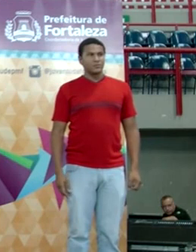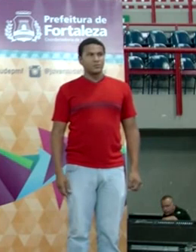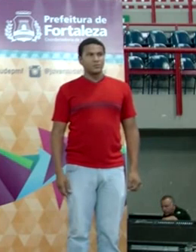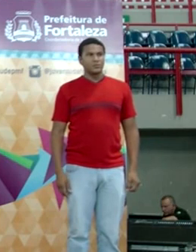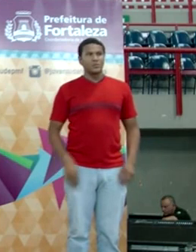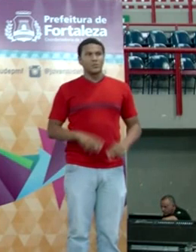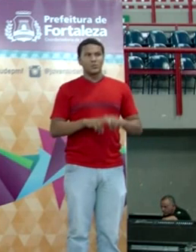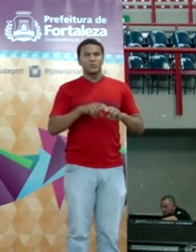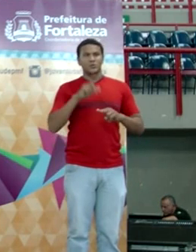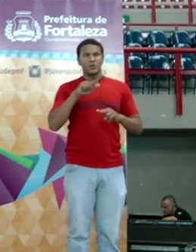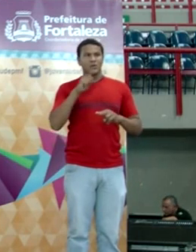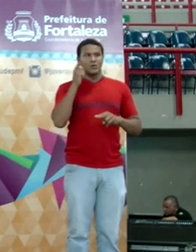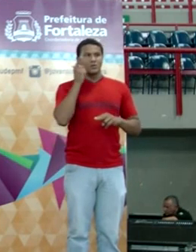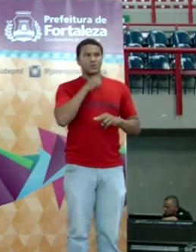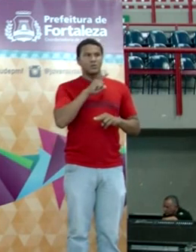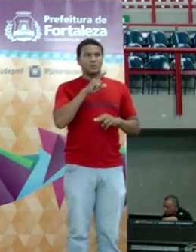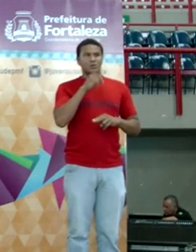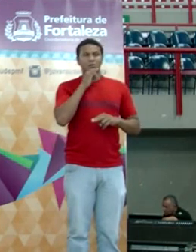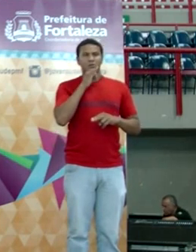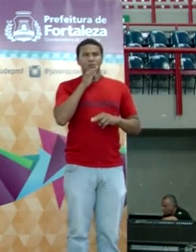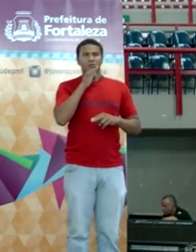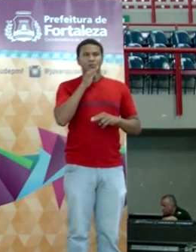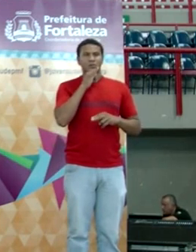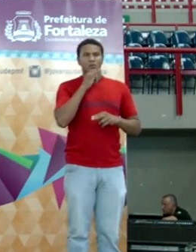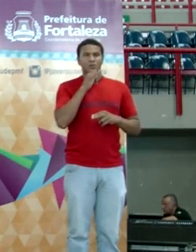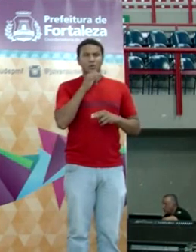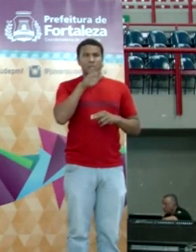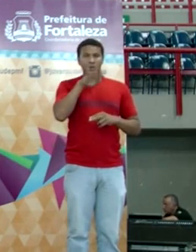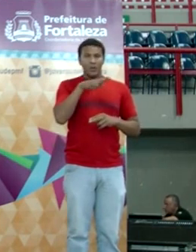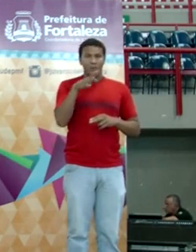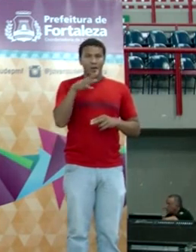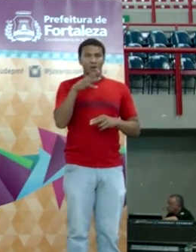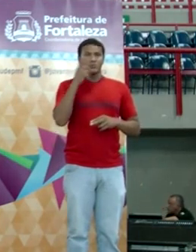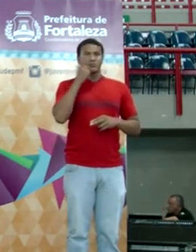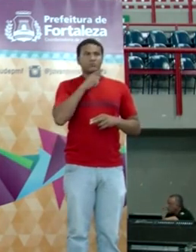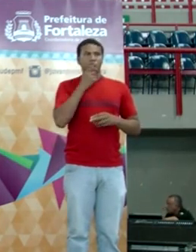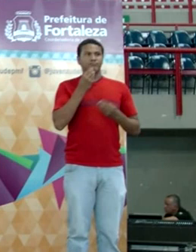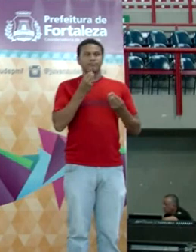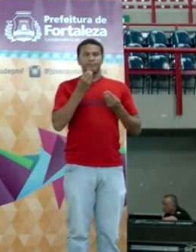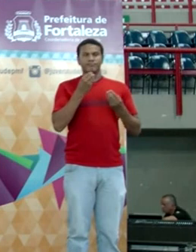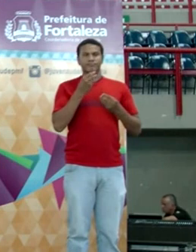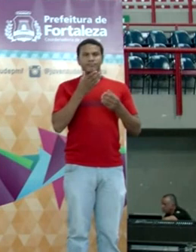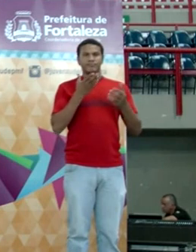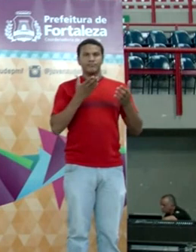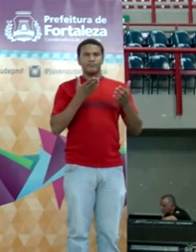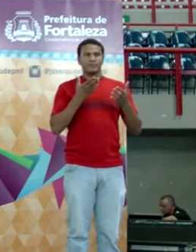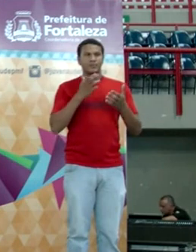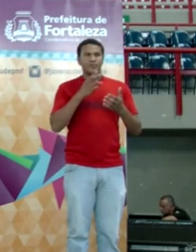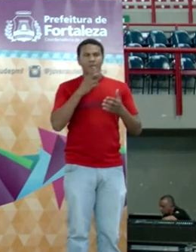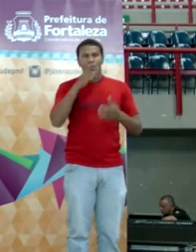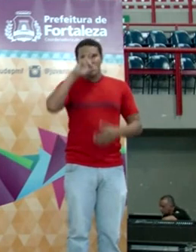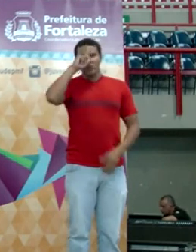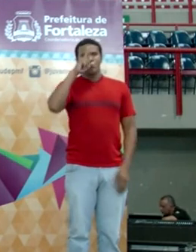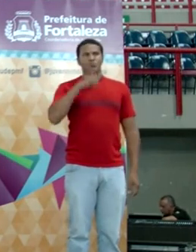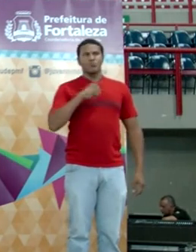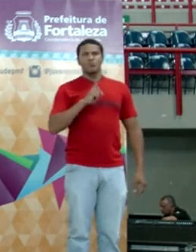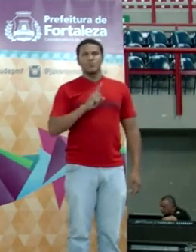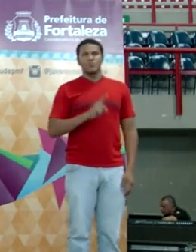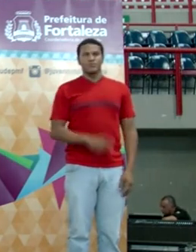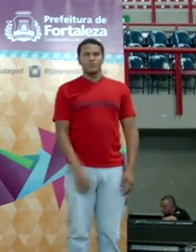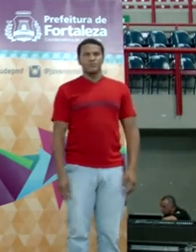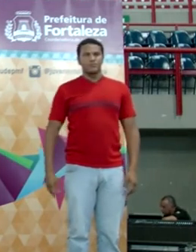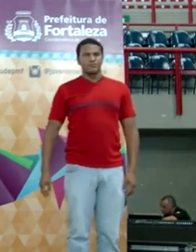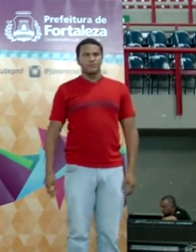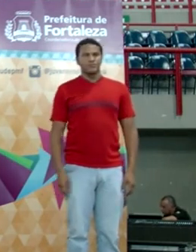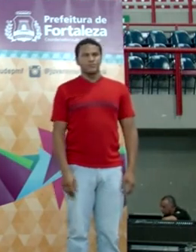jeitinho que eu disse para vocês. Coloca aquela tabela, você não erra nunca aquilo ali. Vamos para uma próxima. Pessoal, essa